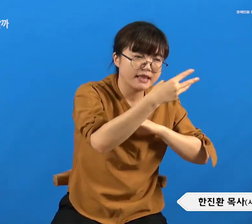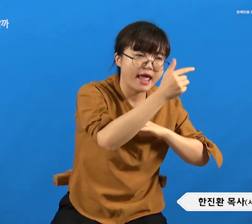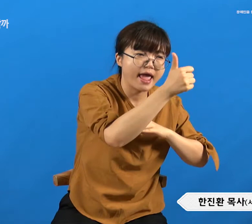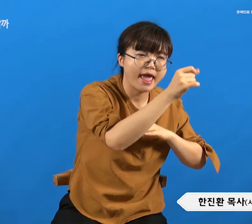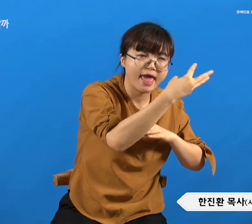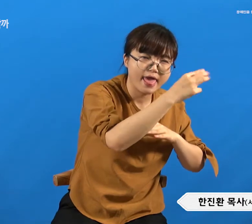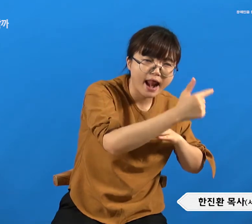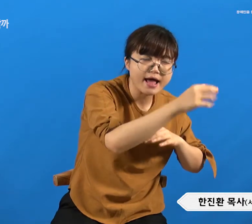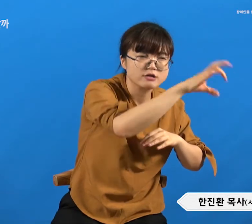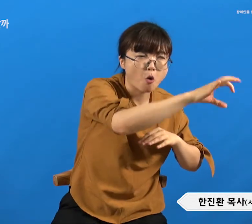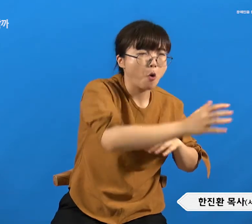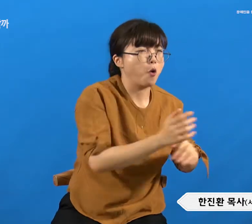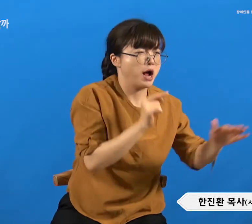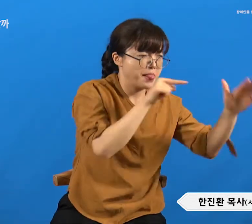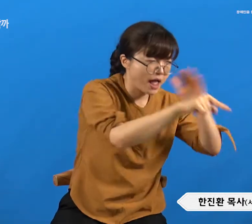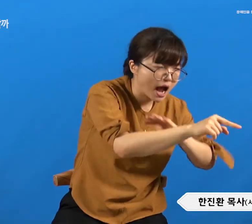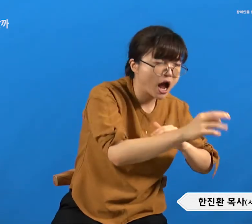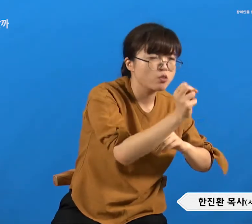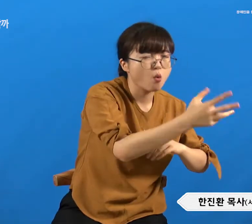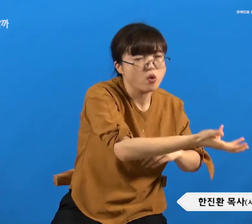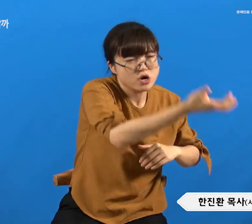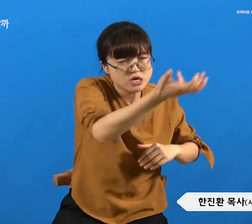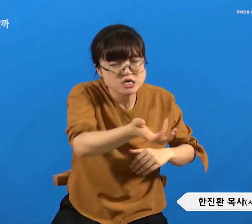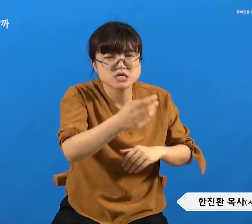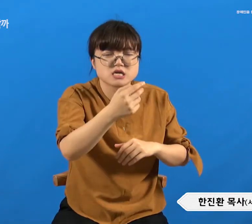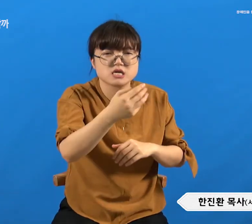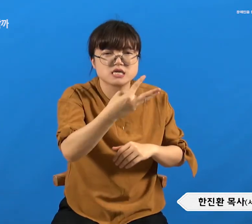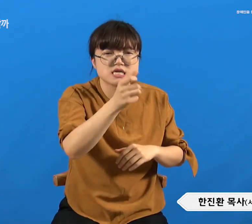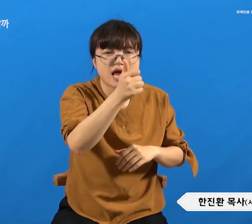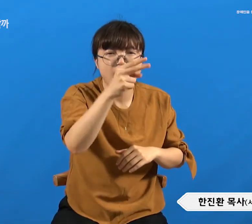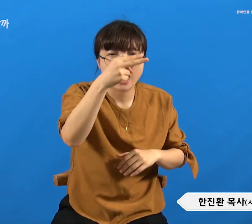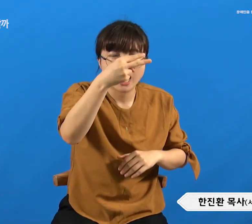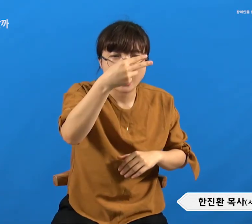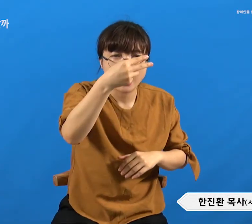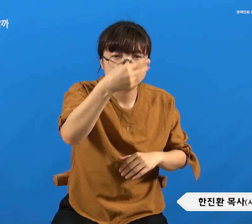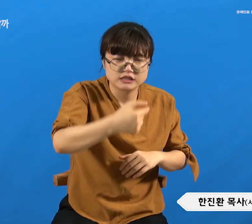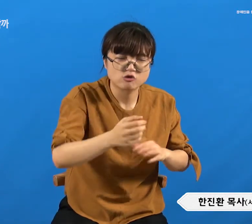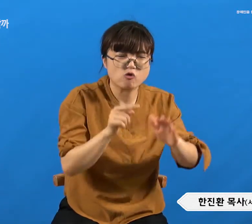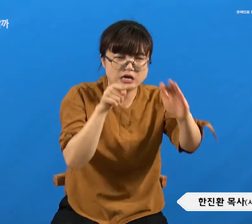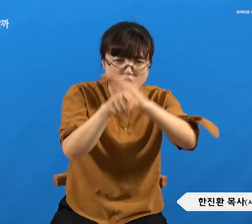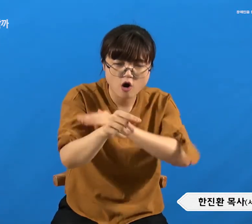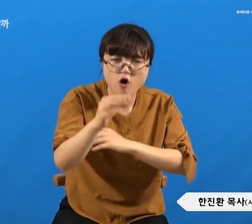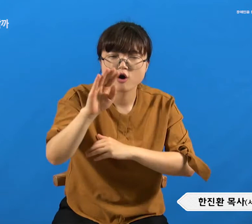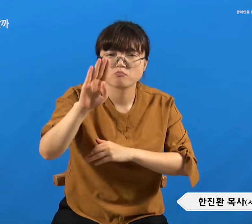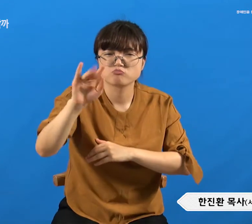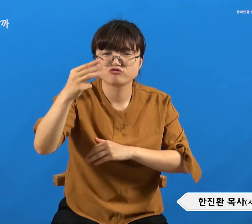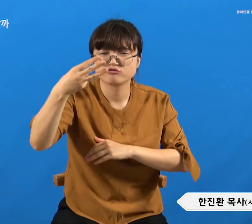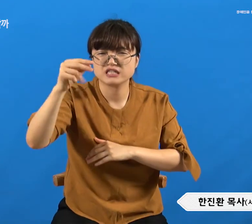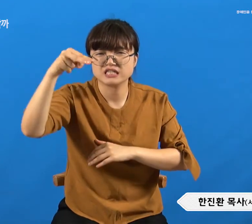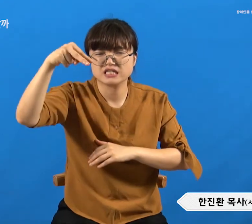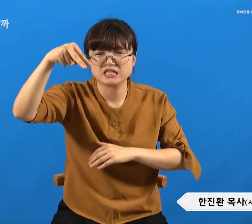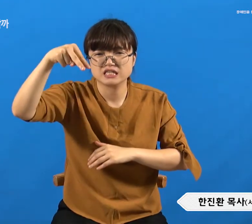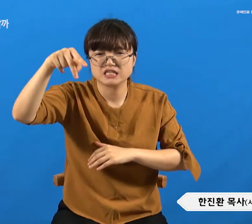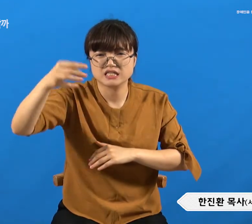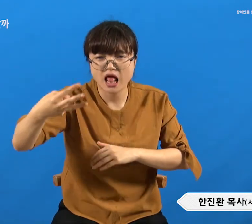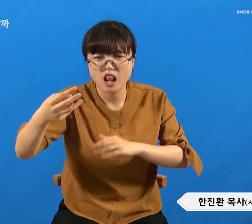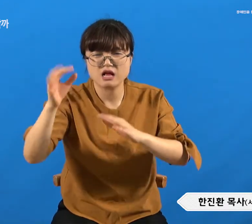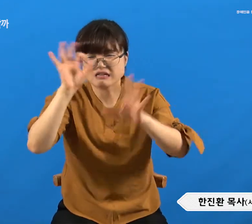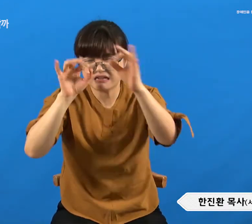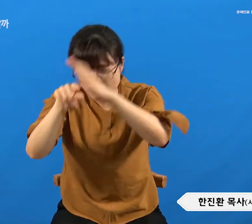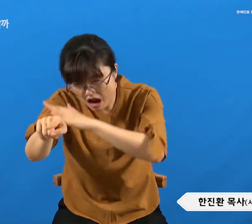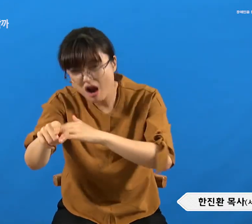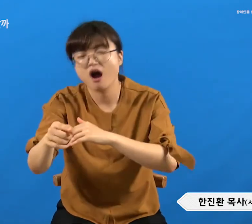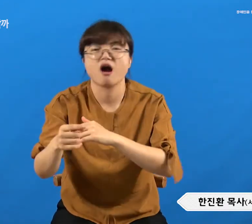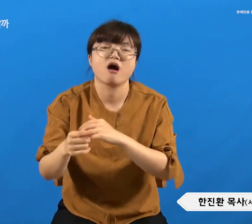테헤란에 갔다가 또 리야드로 날아가서 일을 처리하고 다시 브뤼셀로 가서 사람들을 만나고 회의를